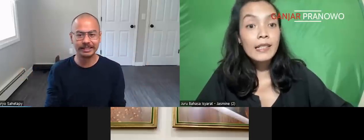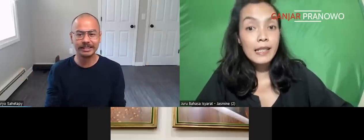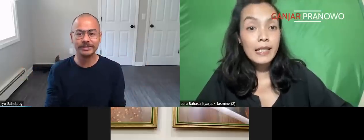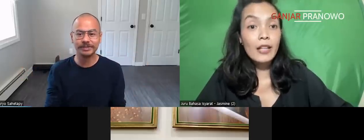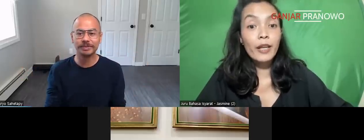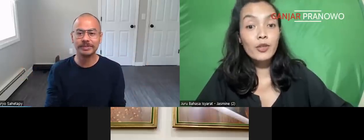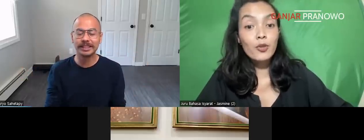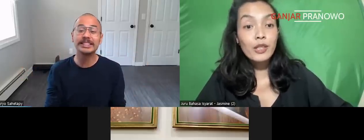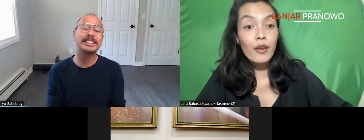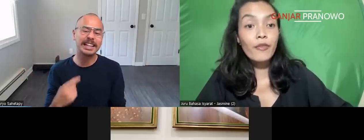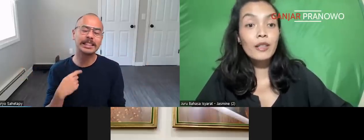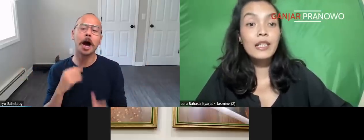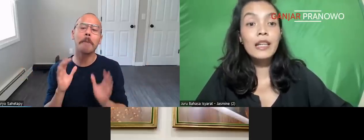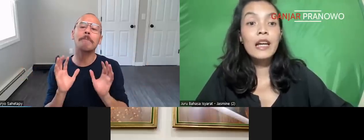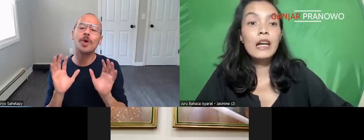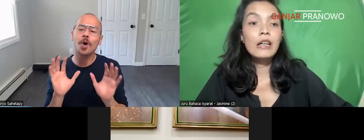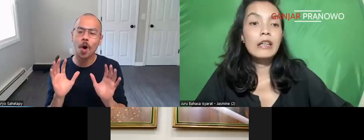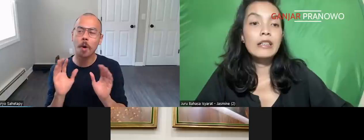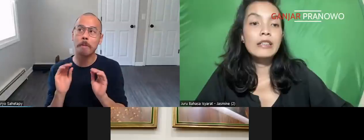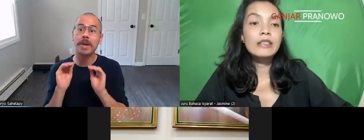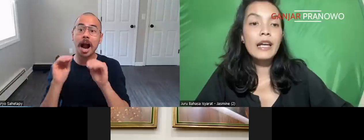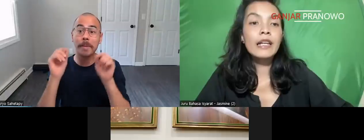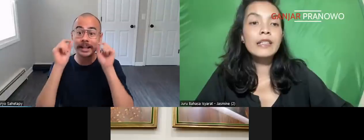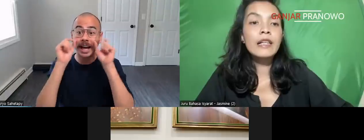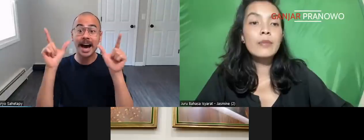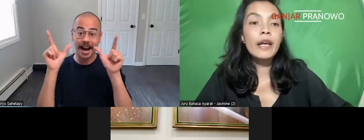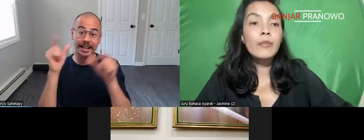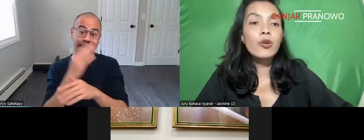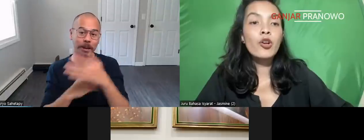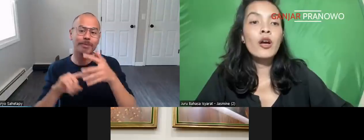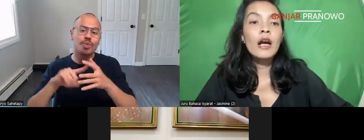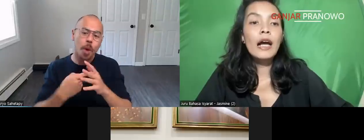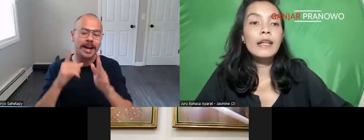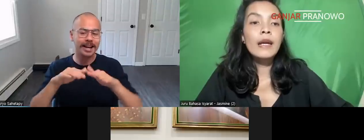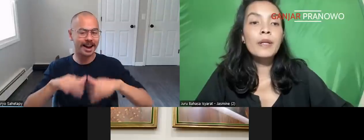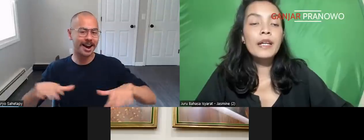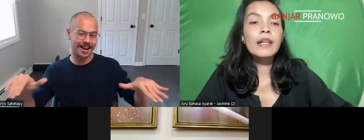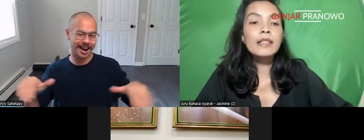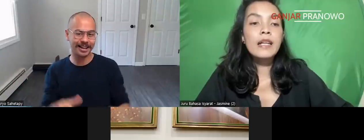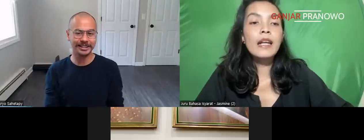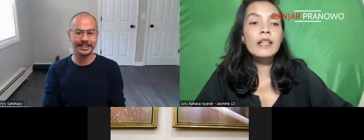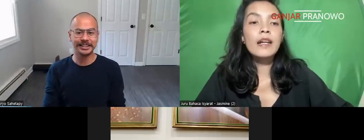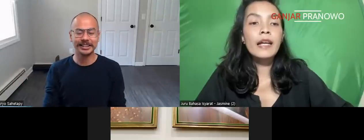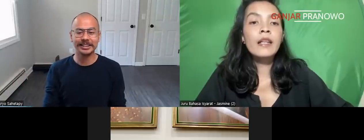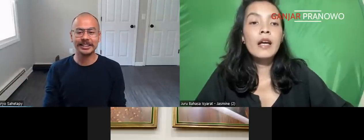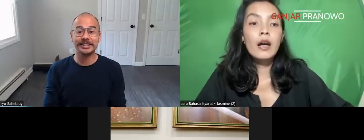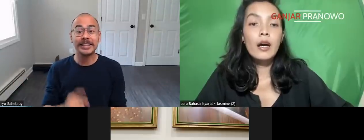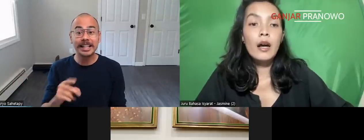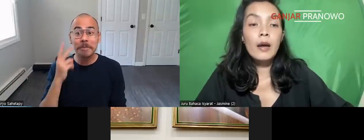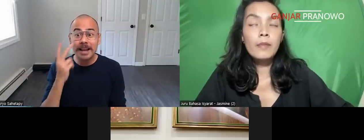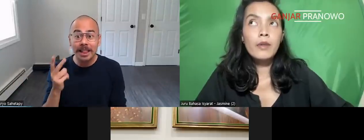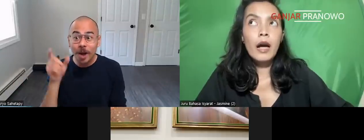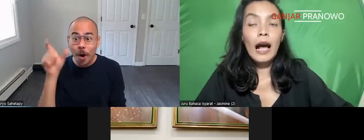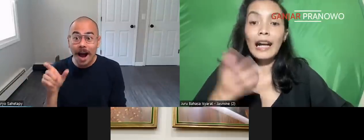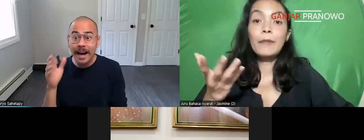segregasi atau eksklusif jadi ee saya sih lebih kayak kayak mendorong adanya pendidikan kesadaran terkait